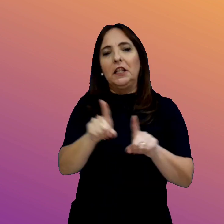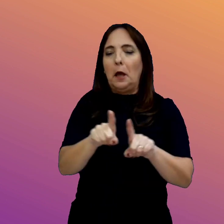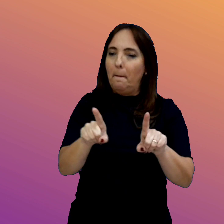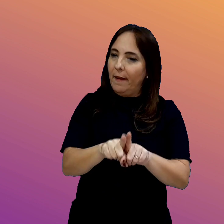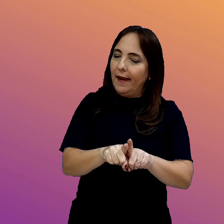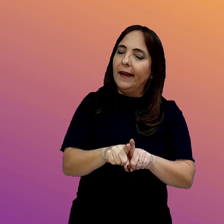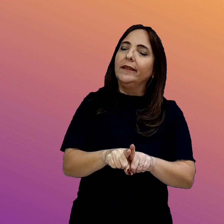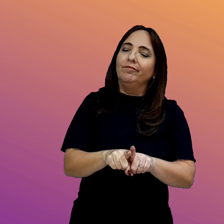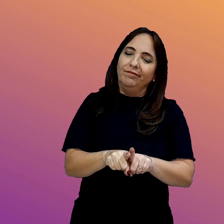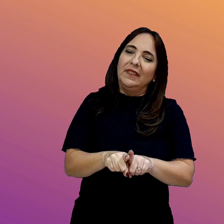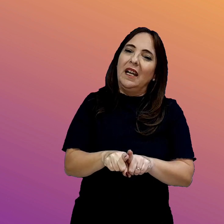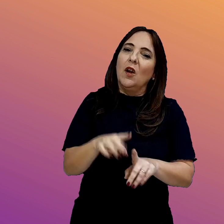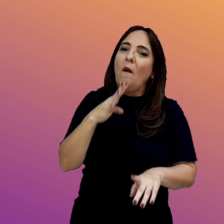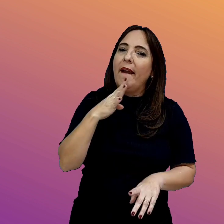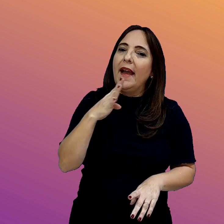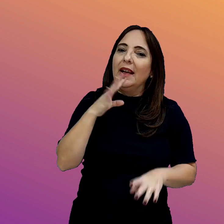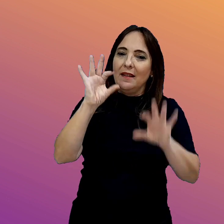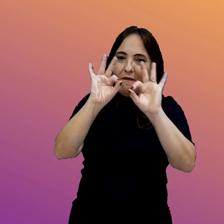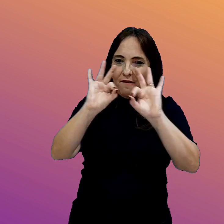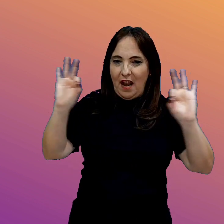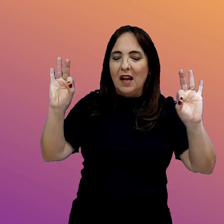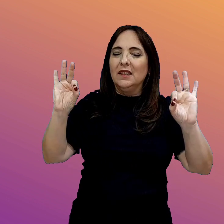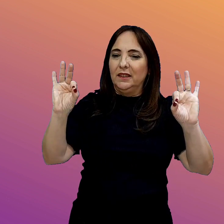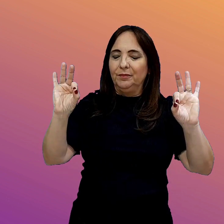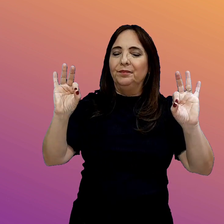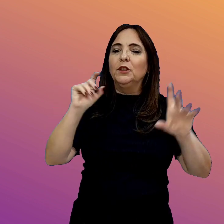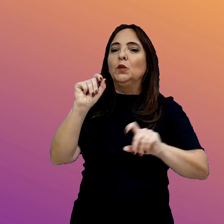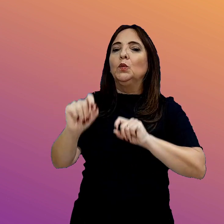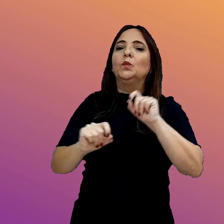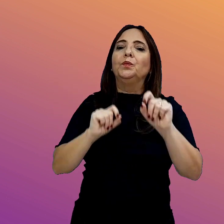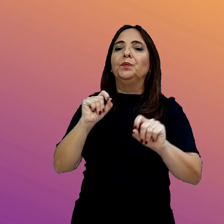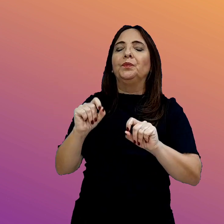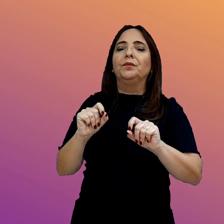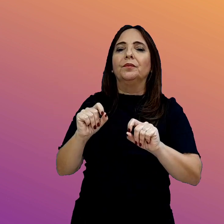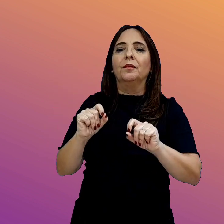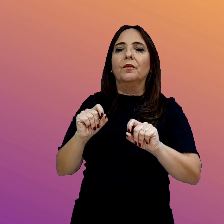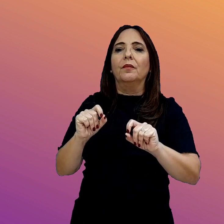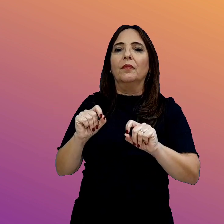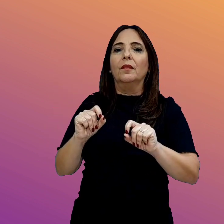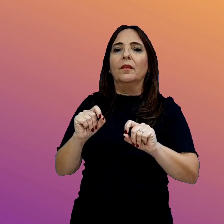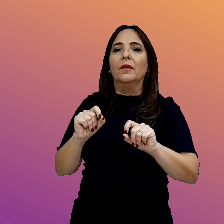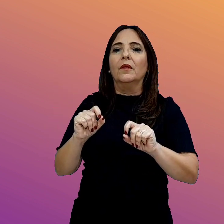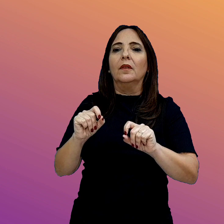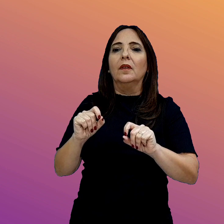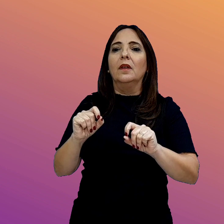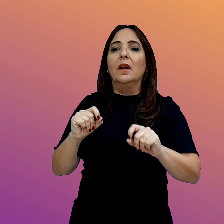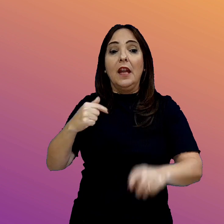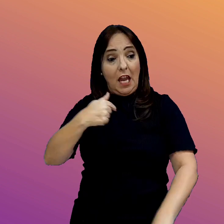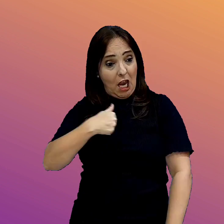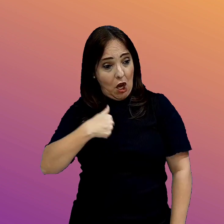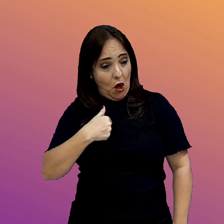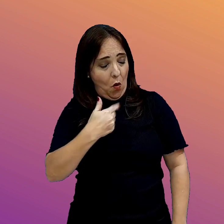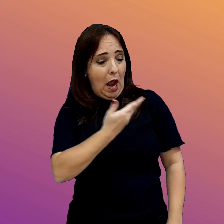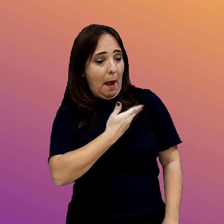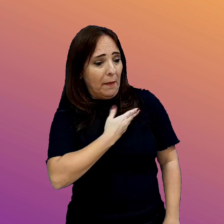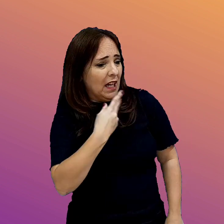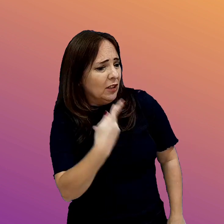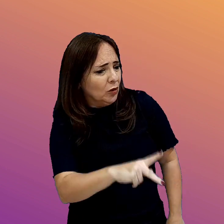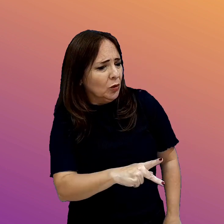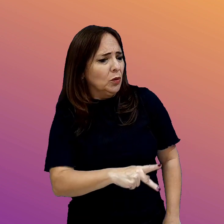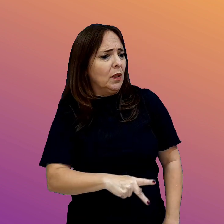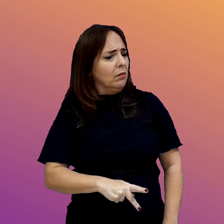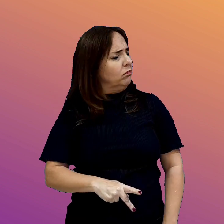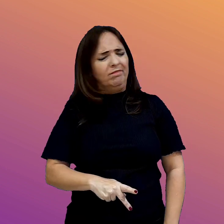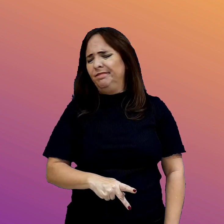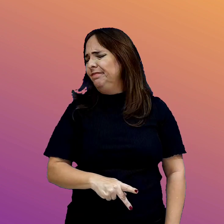também, que era o seguinte: eu por acaso sou uma das suas amiguinhas? Eu não sou nenhuma das suas amiguinhas, não.